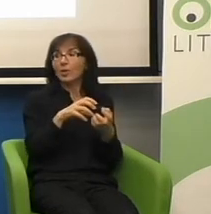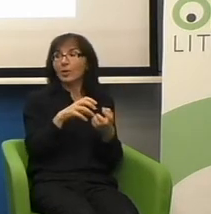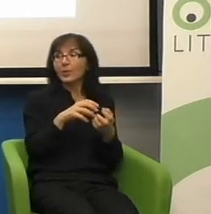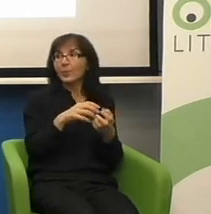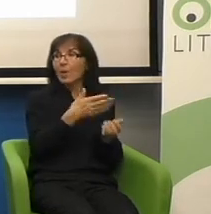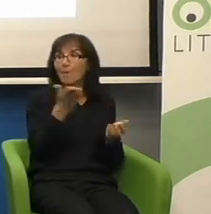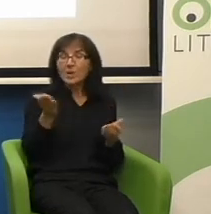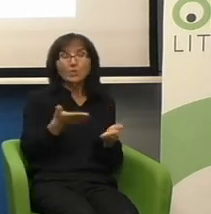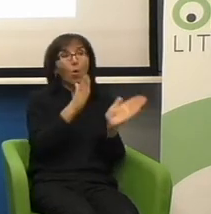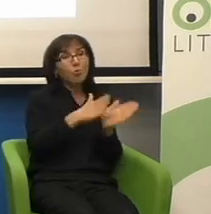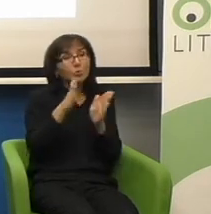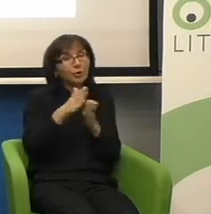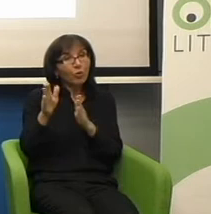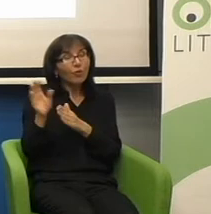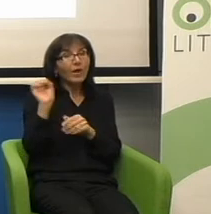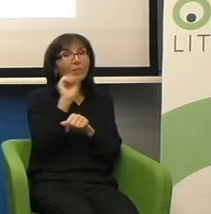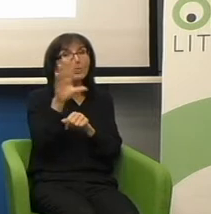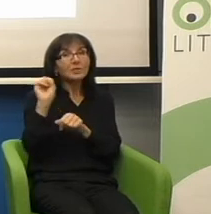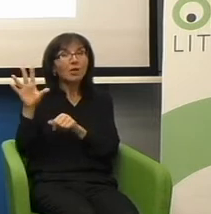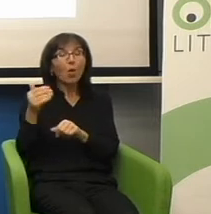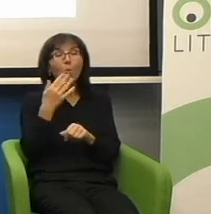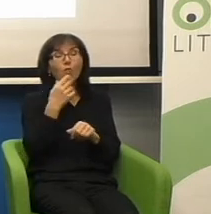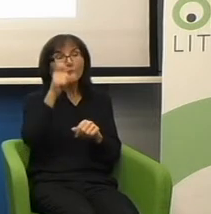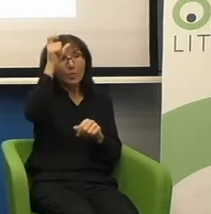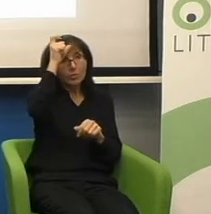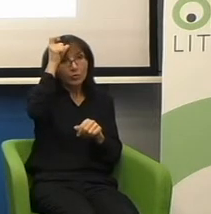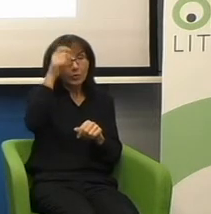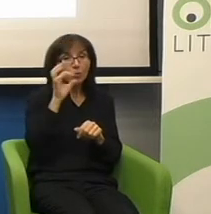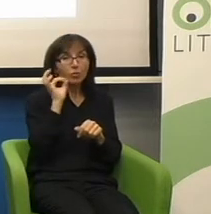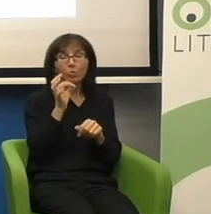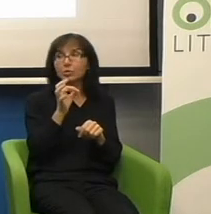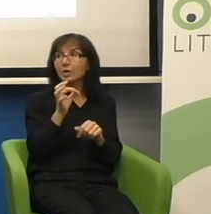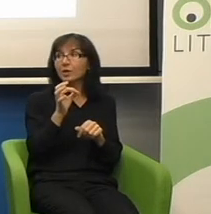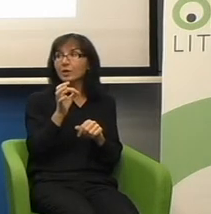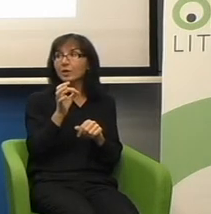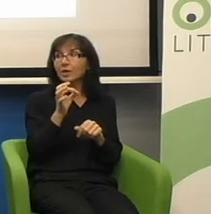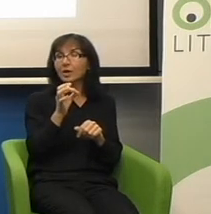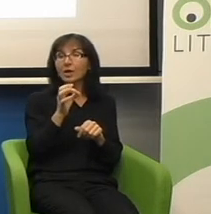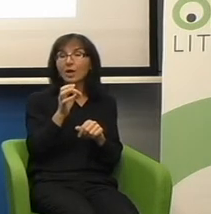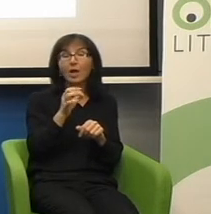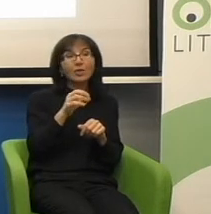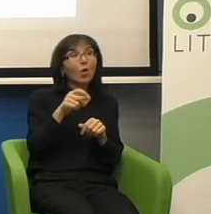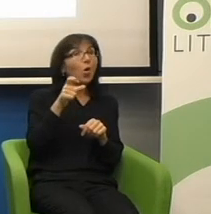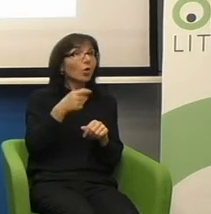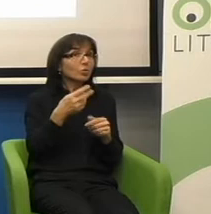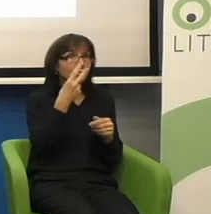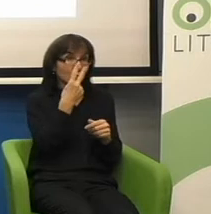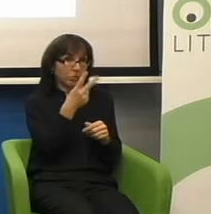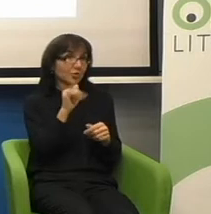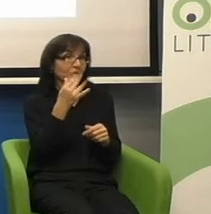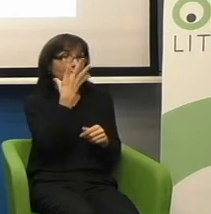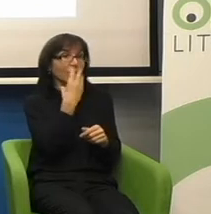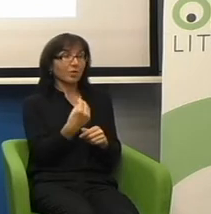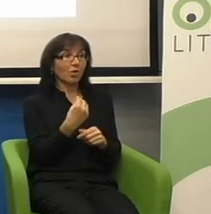prezentację, no bo skoro mówimy o człowieku, to dobrze byłoby po prostu się z nim zapoznać, zobaczyć, jak ta osoba wygląda. Uważam,